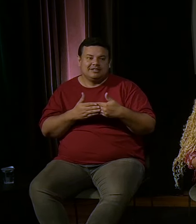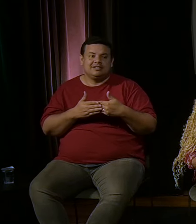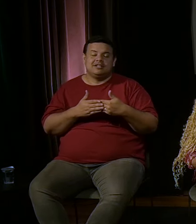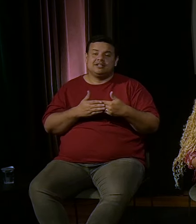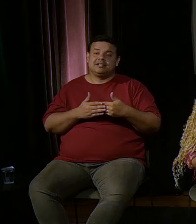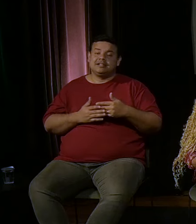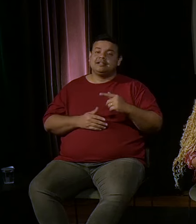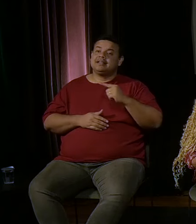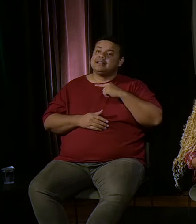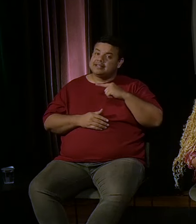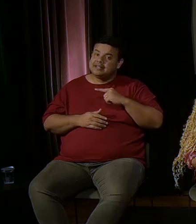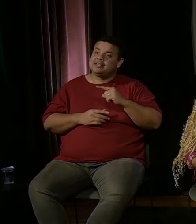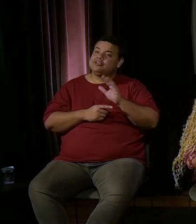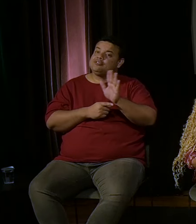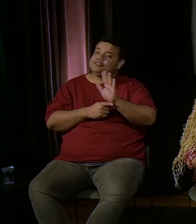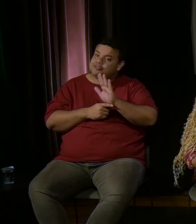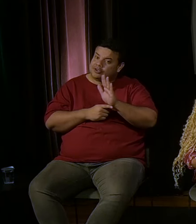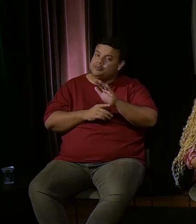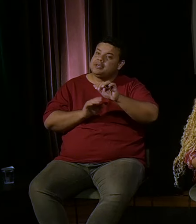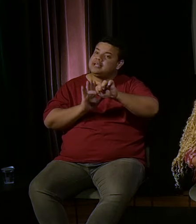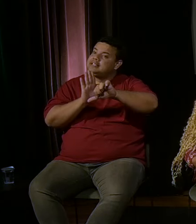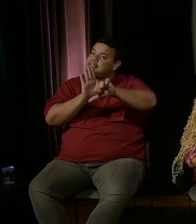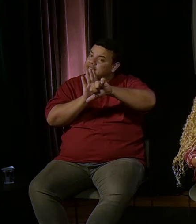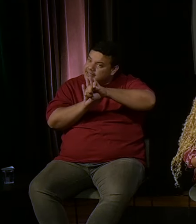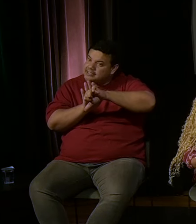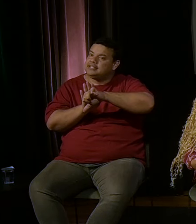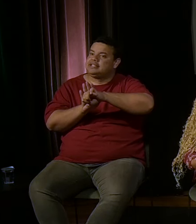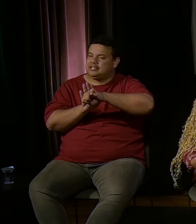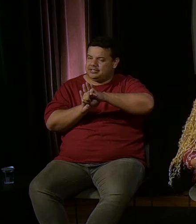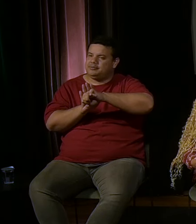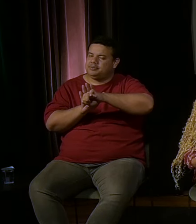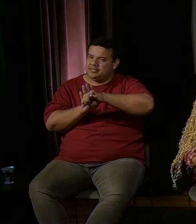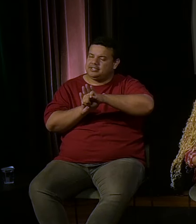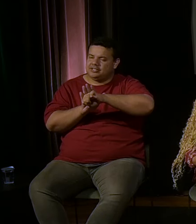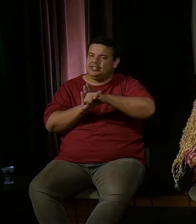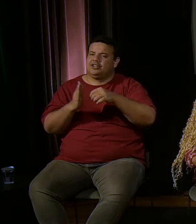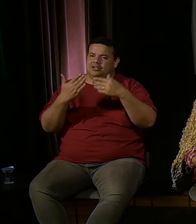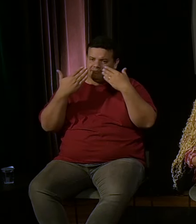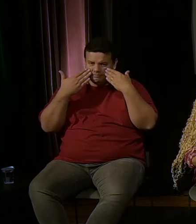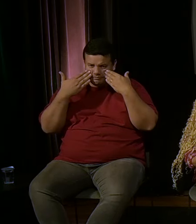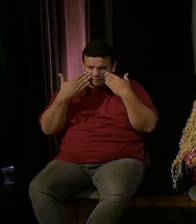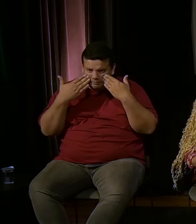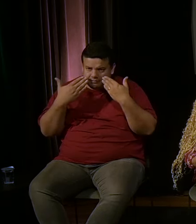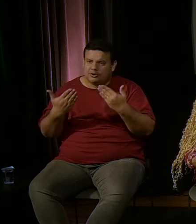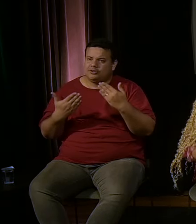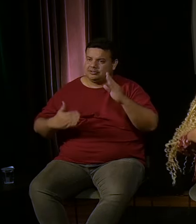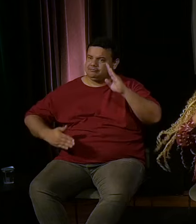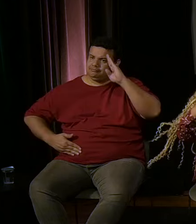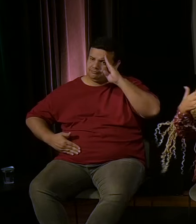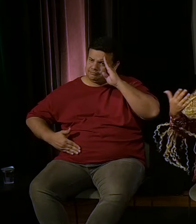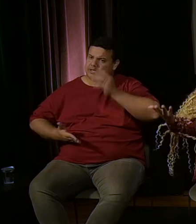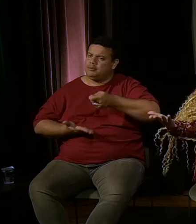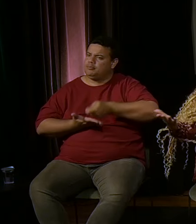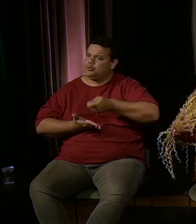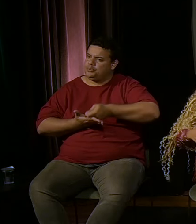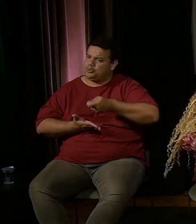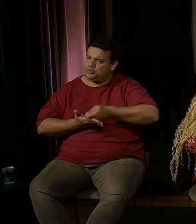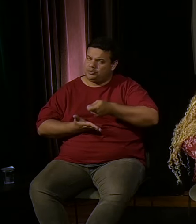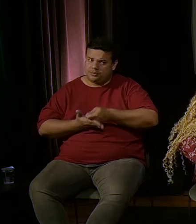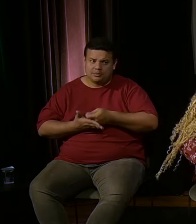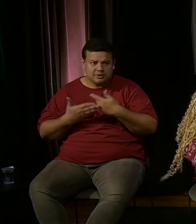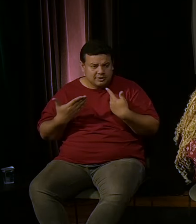apagando esse crime cometido, tá? Esse crime da censura, mas ter